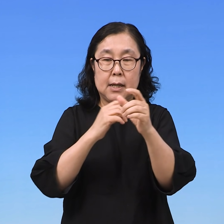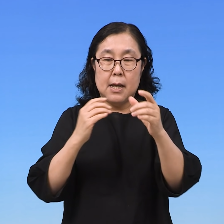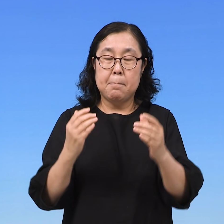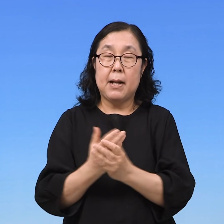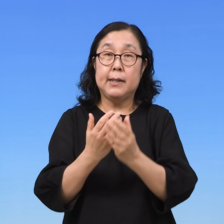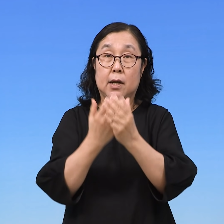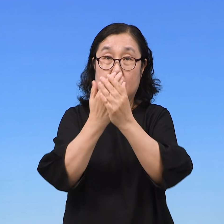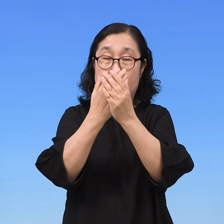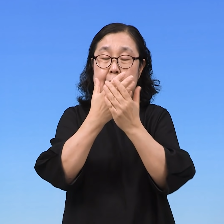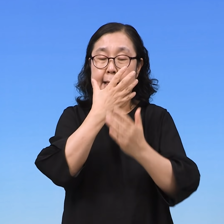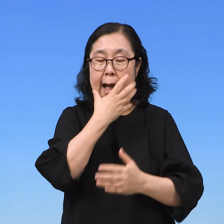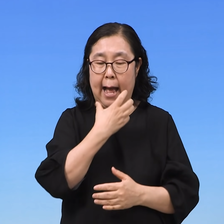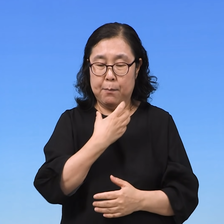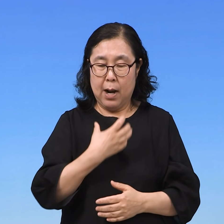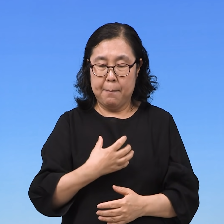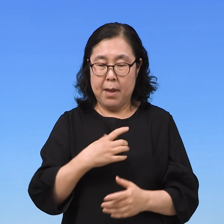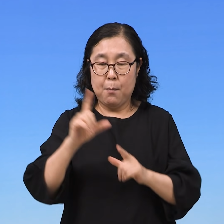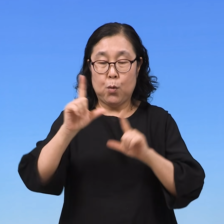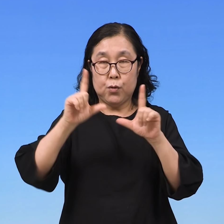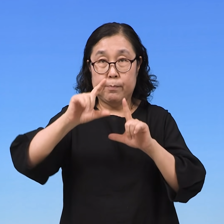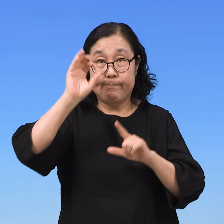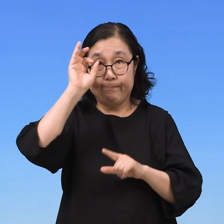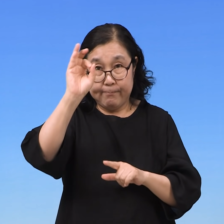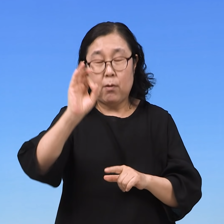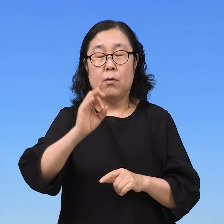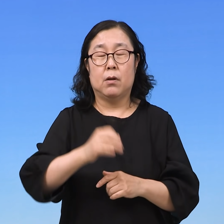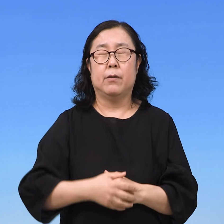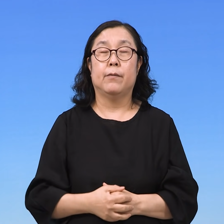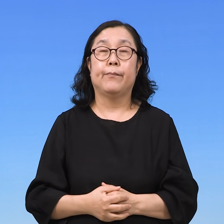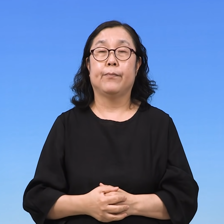많이 성숙해진 아브라함을 발견할 수가 있거든요.